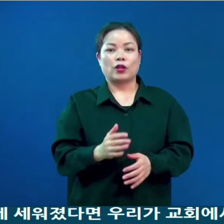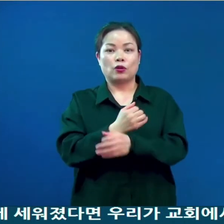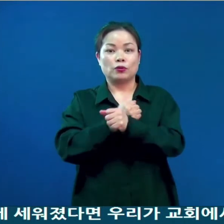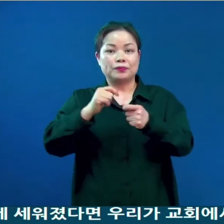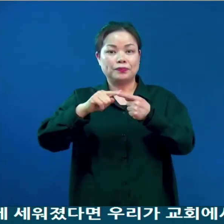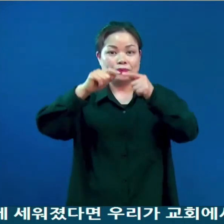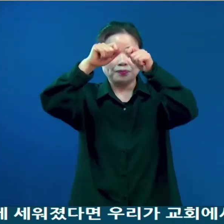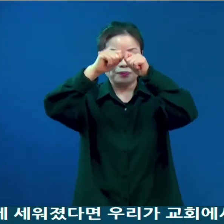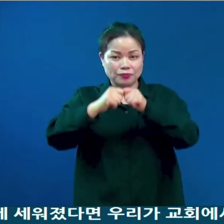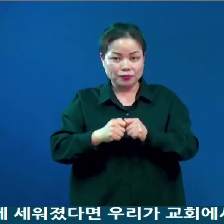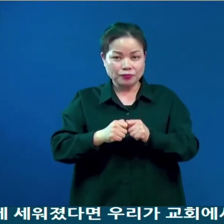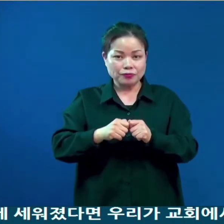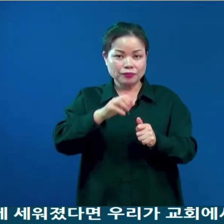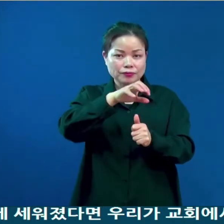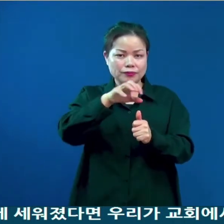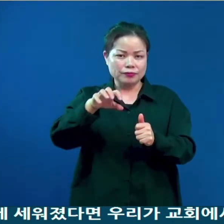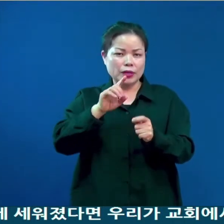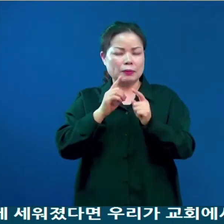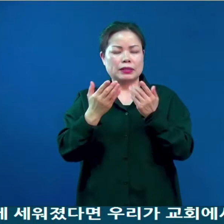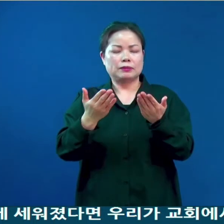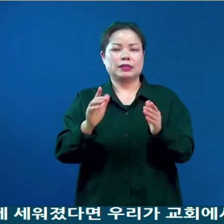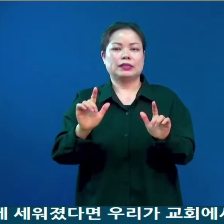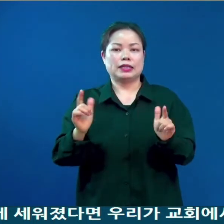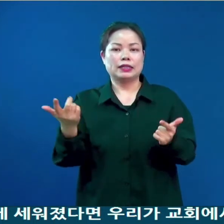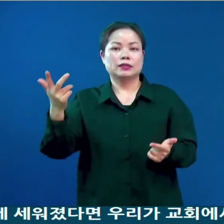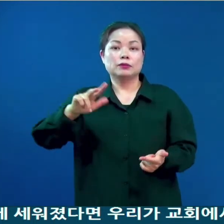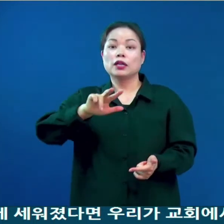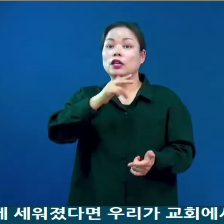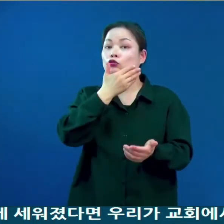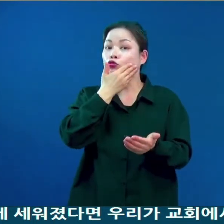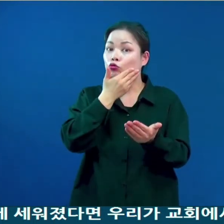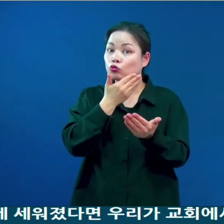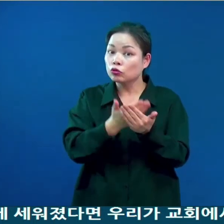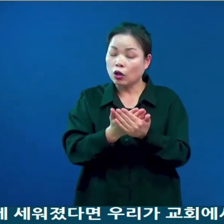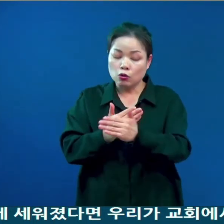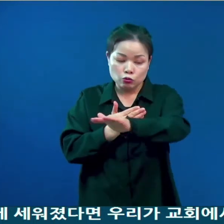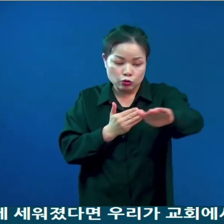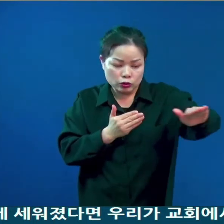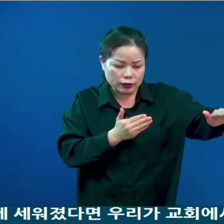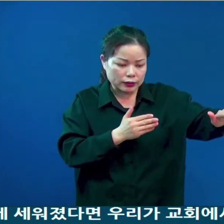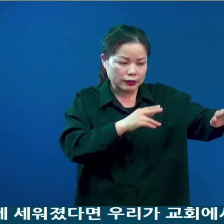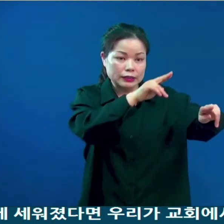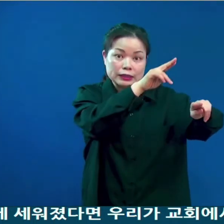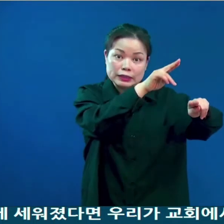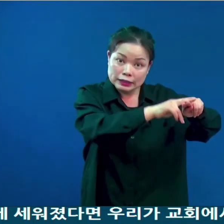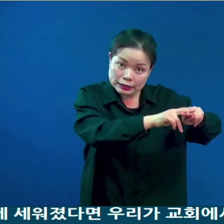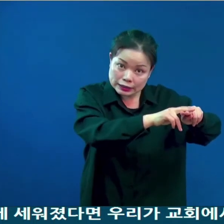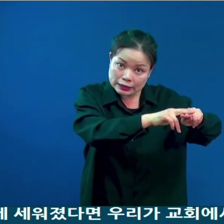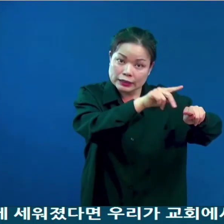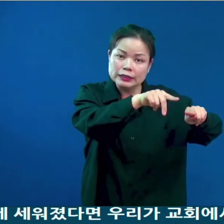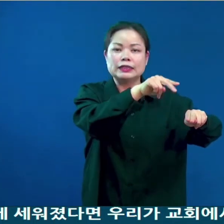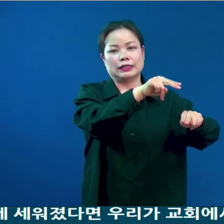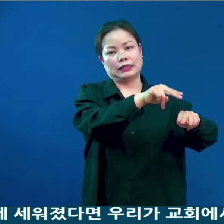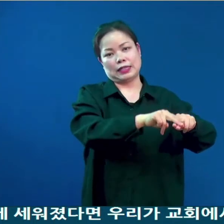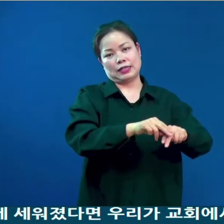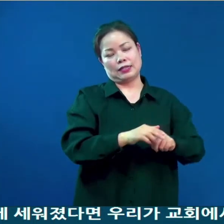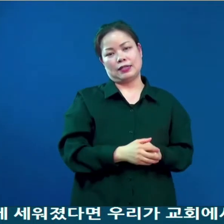관한 구체적인 적용 방법은 다루지 않겠습니다. 그러나 중요한 것, 우리가 앉아있는 이